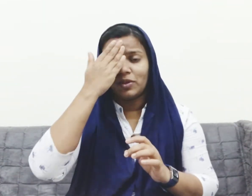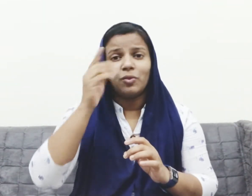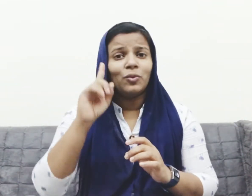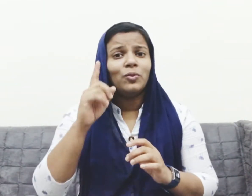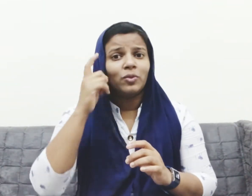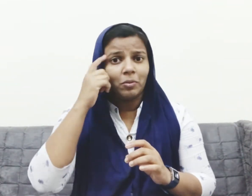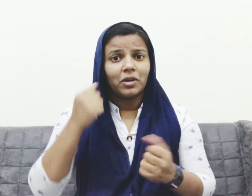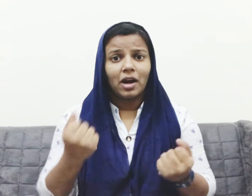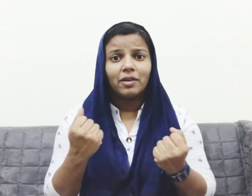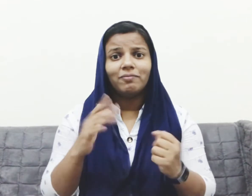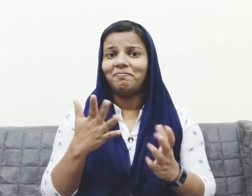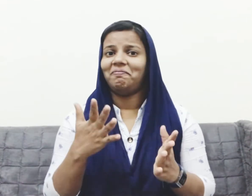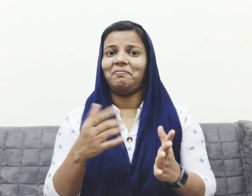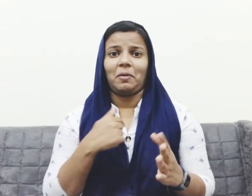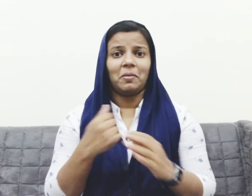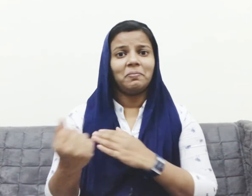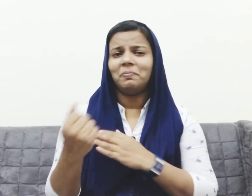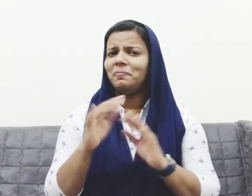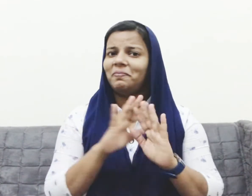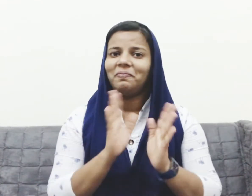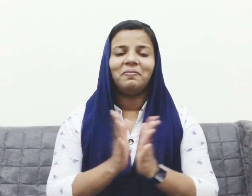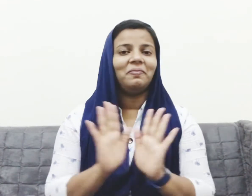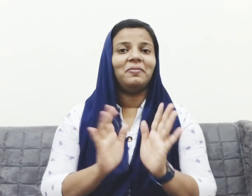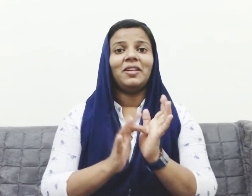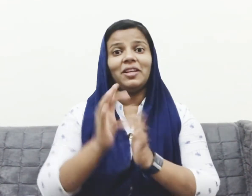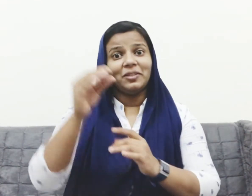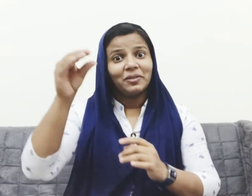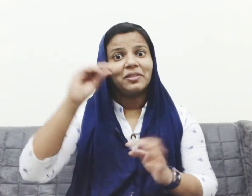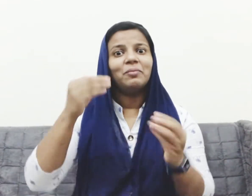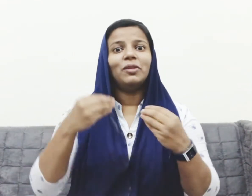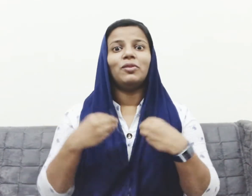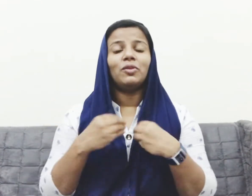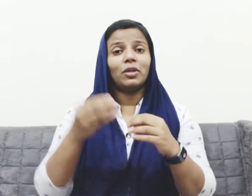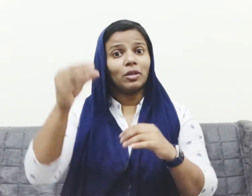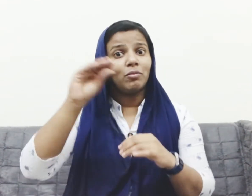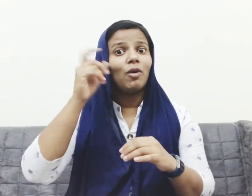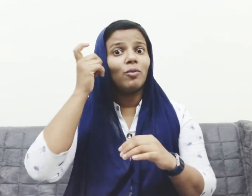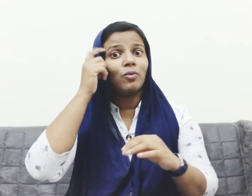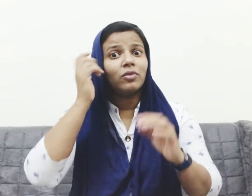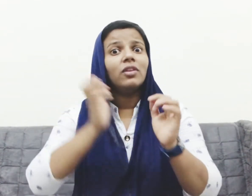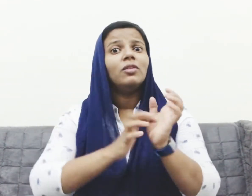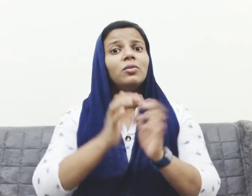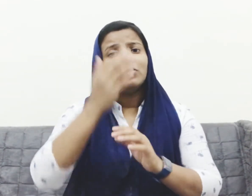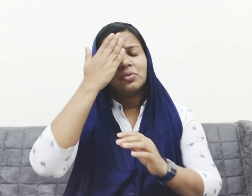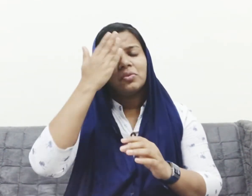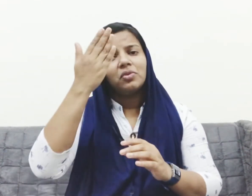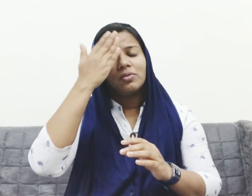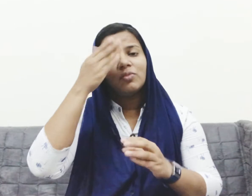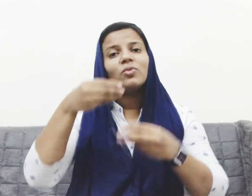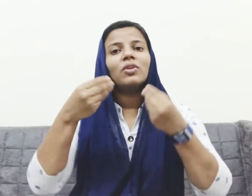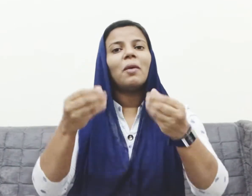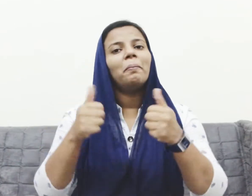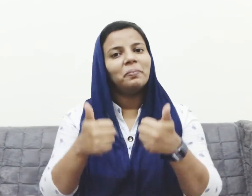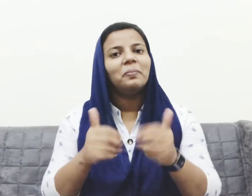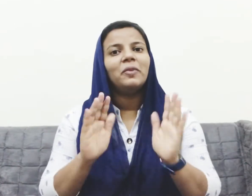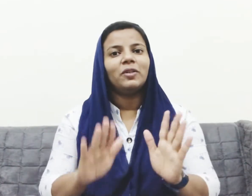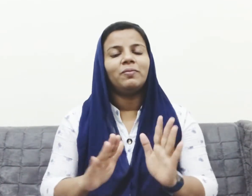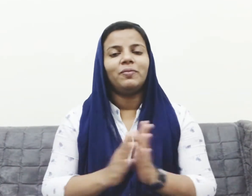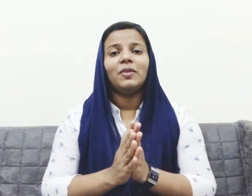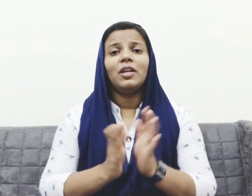നോക്കി, ഒന്നും നമ്മുടെ മിടുക്കല്ല, ഒന്നും നമ്മുടെ കഴിവല്ല, ദൈവത്തിൻ്റെ കൃപയോ. അപ്പോൾ ആ കൃപയെ ഓർക്കുന്നവർക്ക് സ്തോത്രം പറയാതിരിക്കാൻ പറ്റത്തില്ല. അതുകൊണ്ട് നന്ദി നിറഞ്ഞ ഹൃദയത്തോടെ